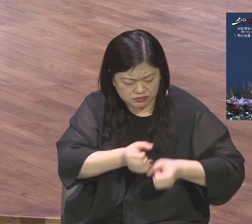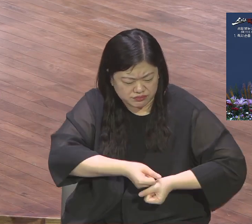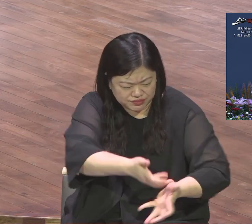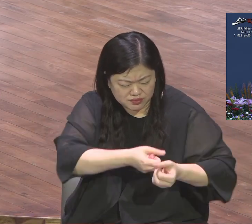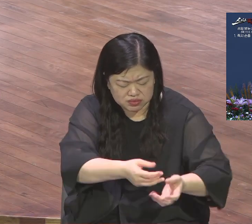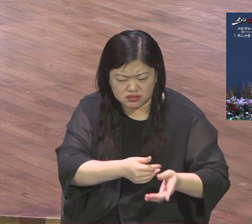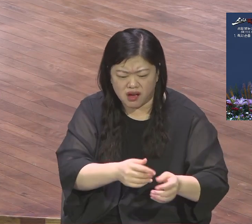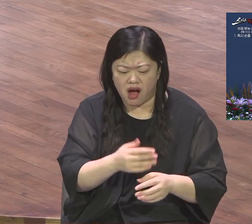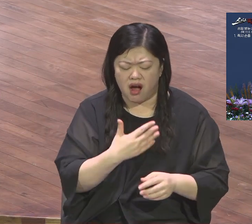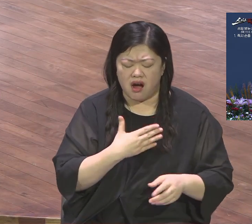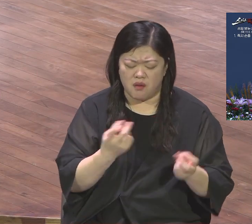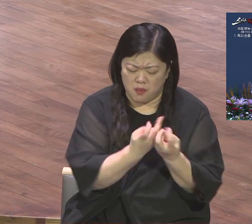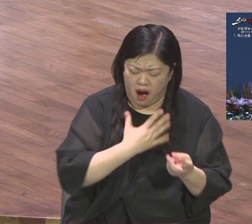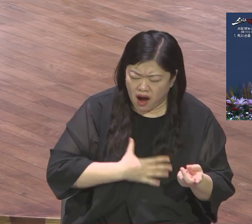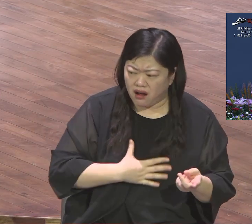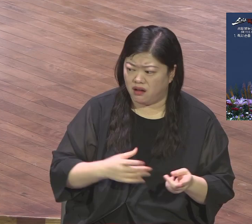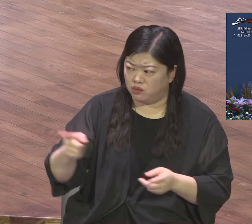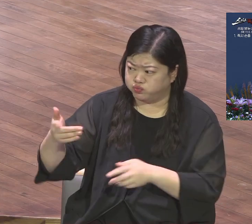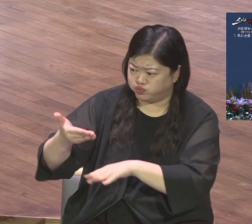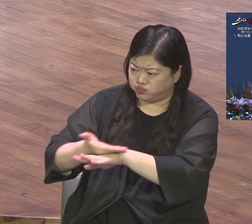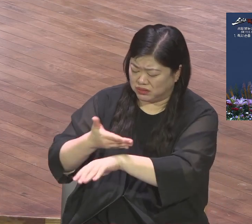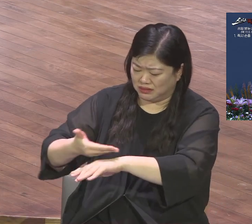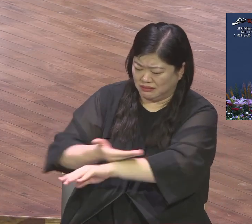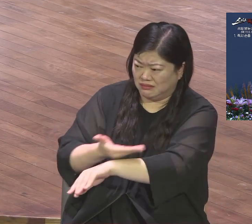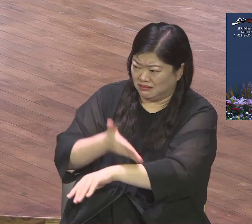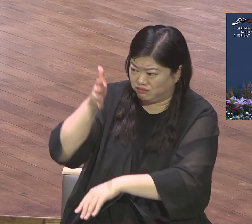했는데 고기도 한 마리도 못 잡았는데 뭐 지금 가서